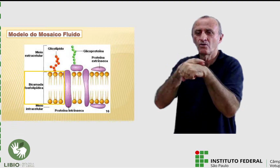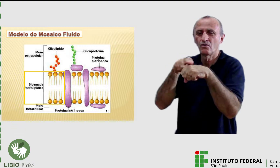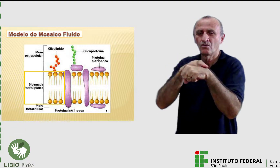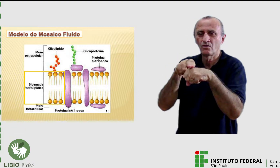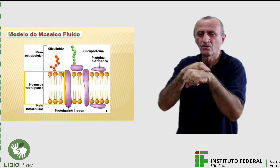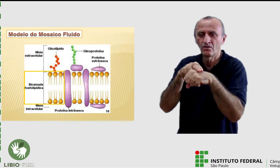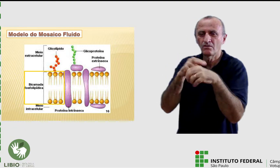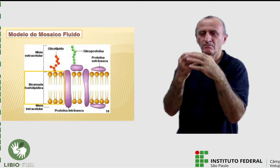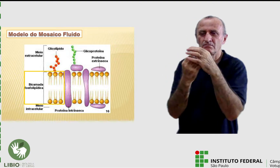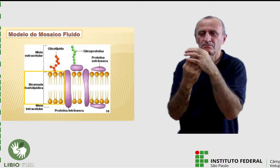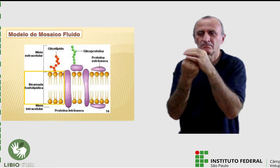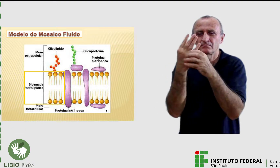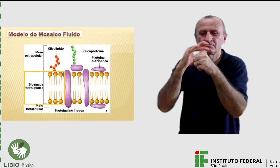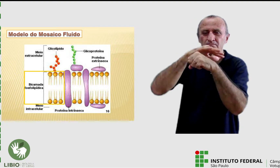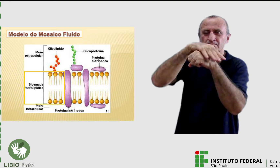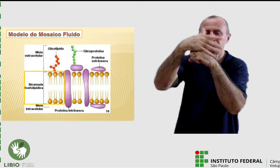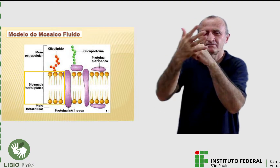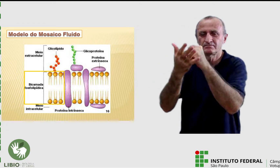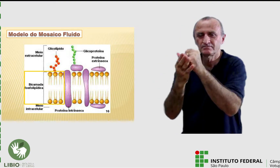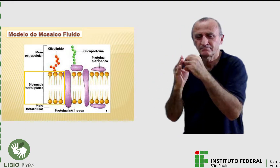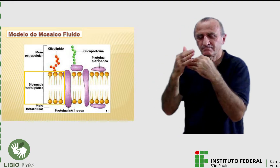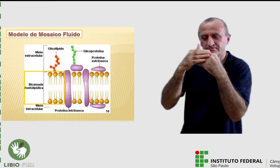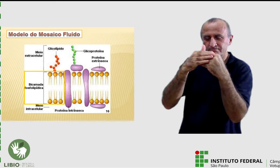que delimita a célula.